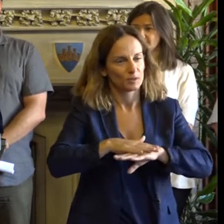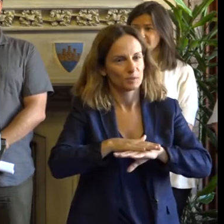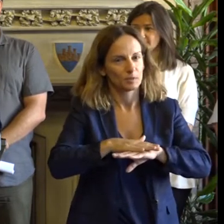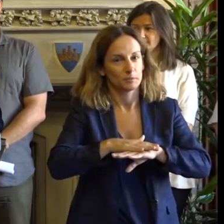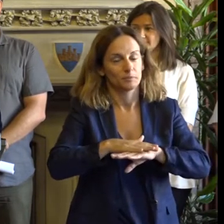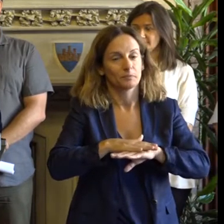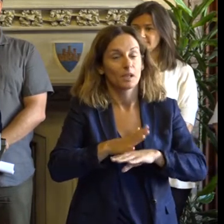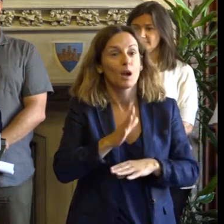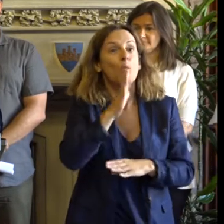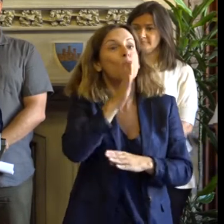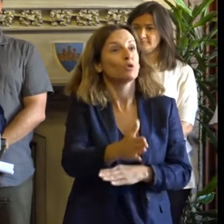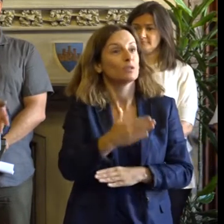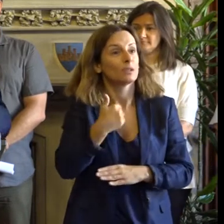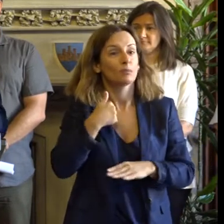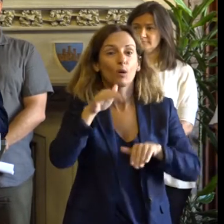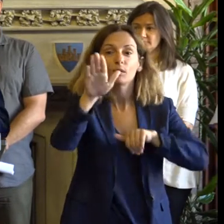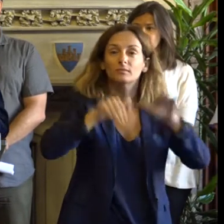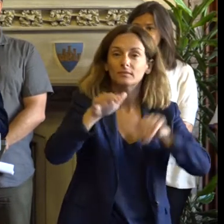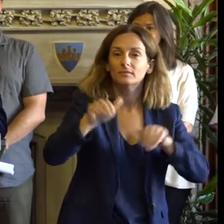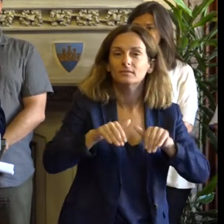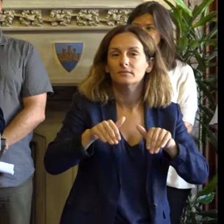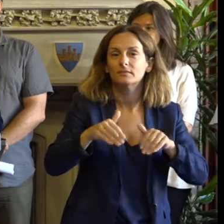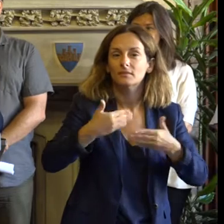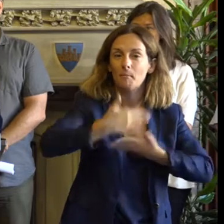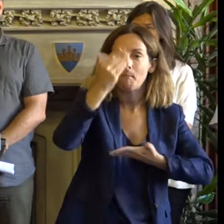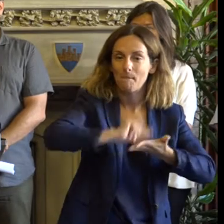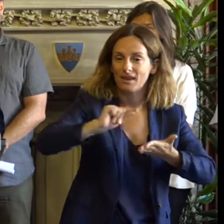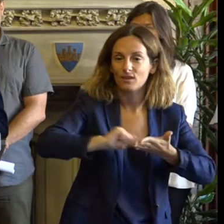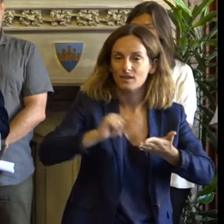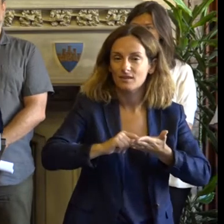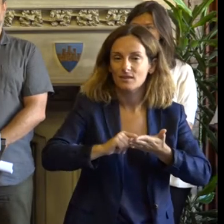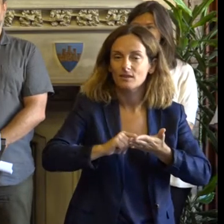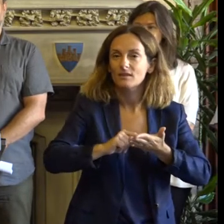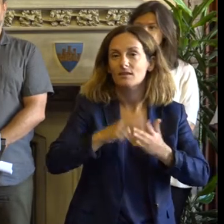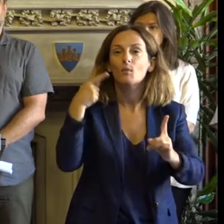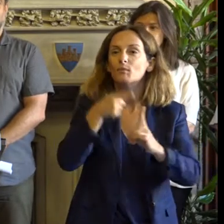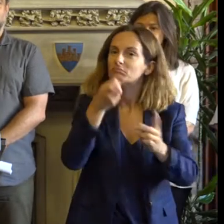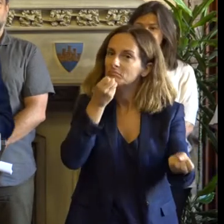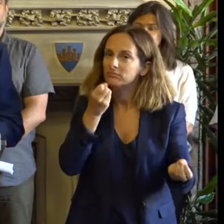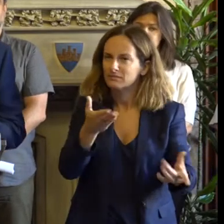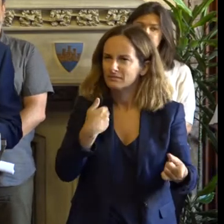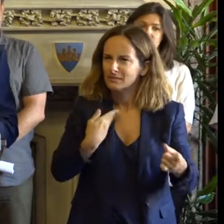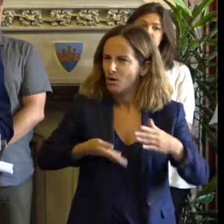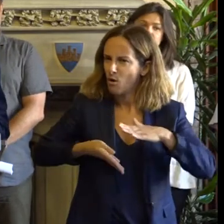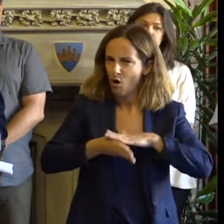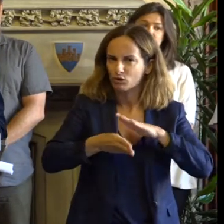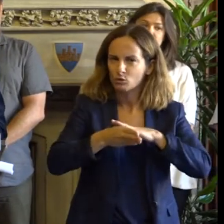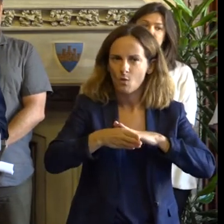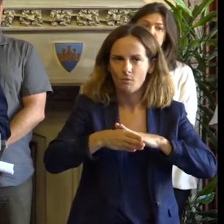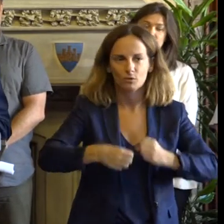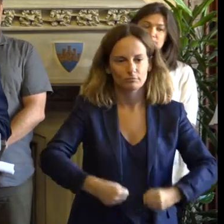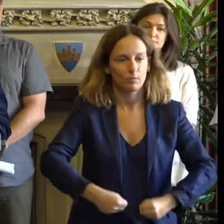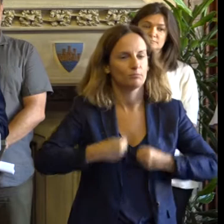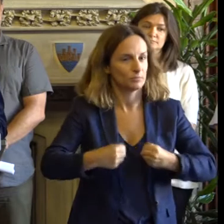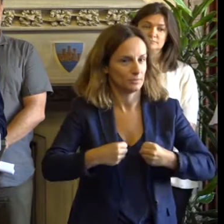de premsa, és per dir que som aquí, no? Que som aquí, que continuem amb la mateixa força, amb la mateixa